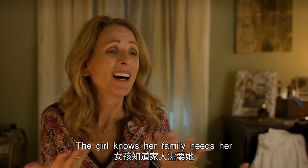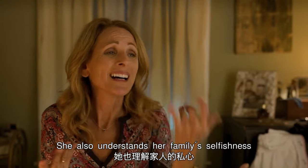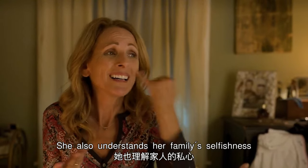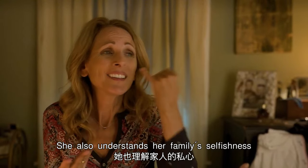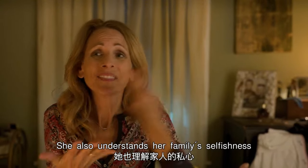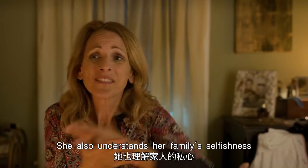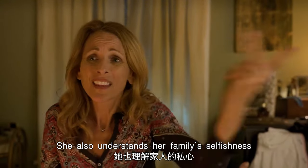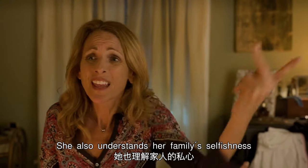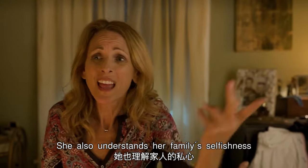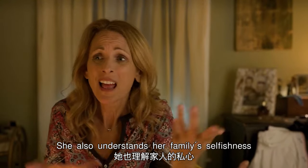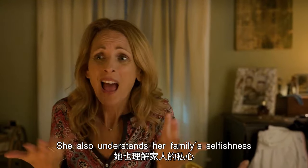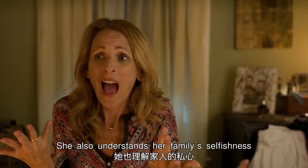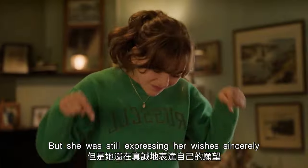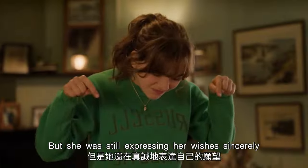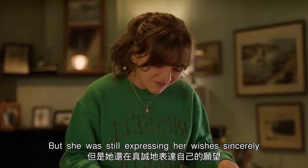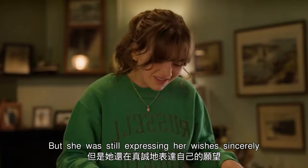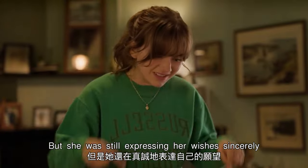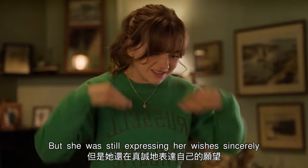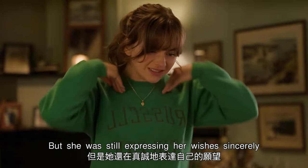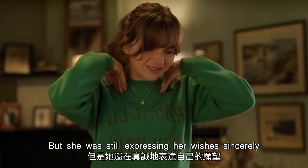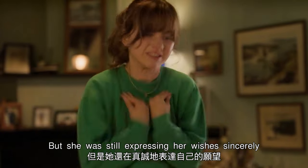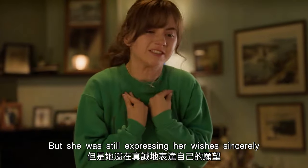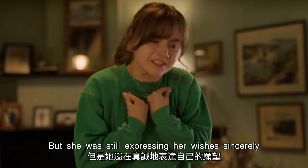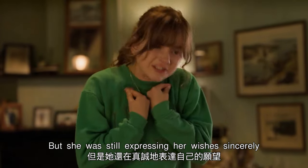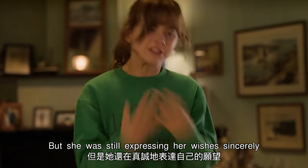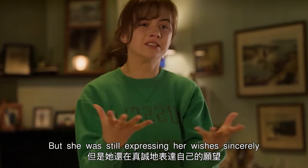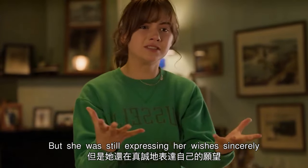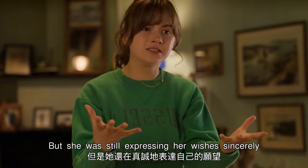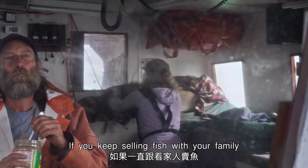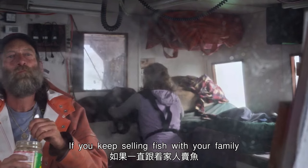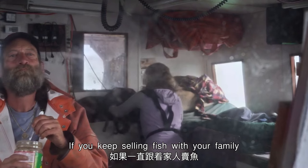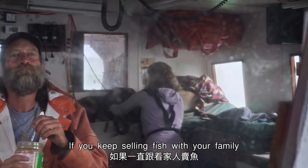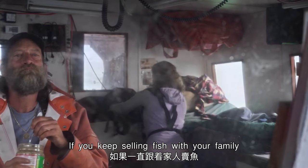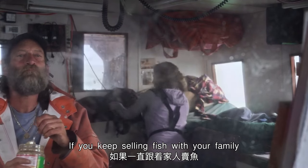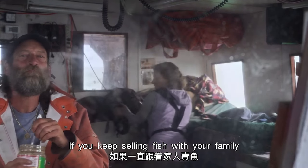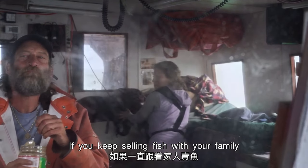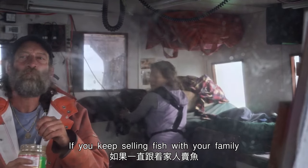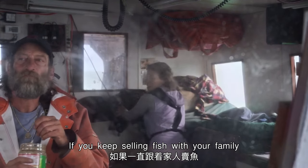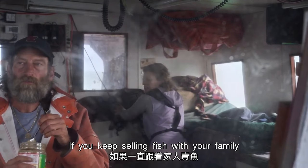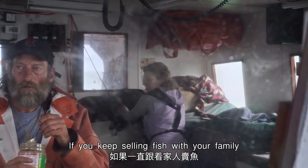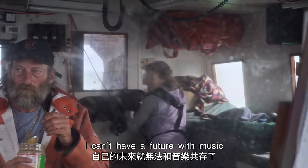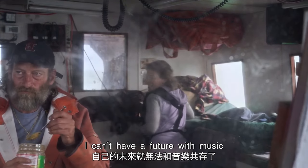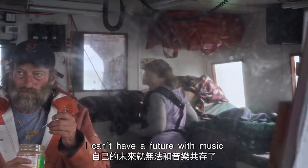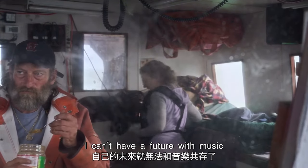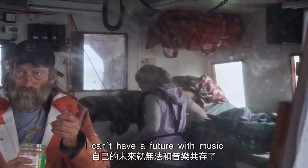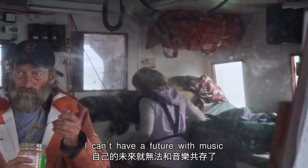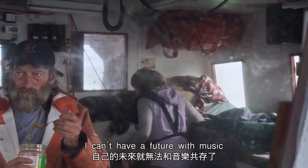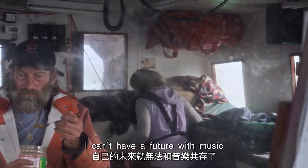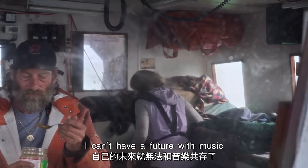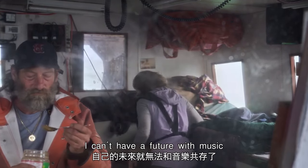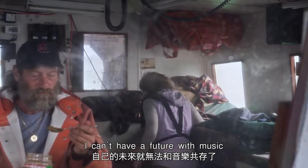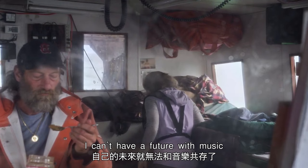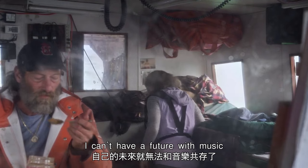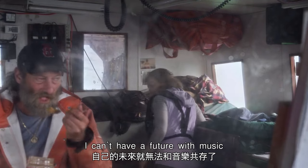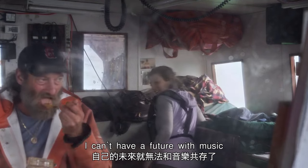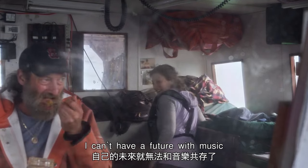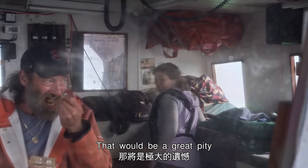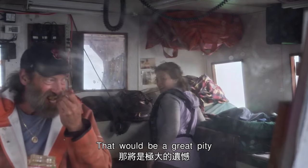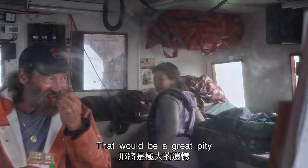她也理解家人的私心但是她还在真诚地表达自己的愿望如果一直跟着家人卖鱼自己的未来就无法和音乐共存了那将